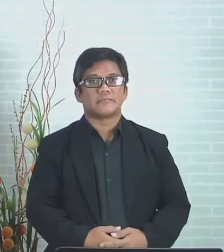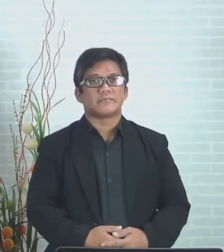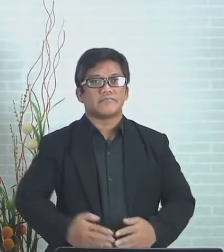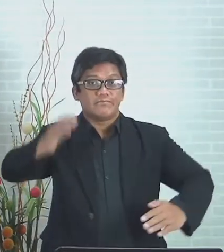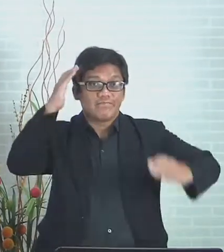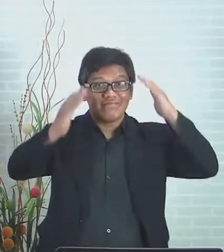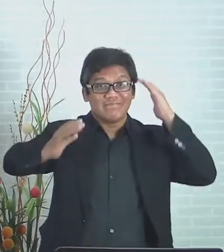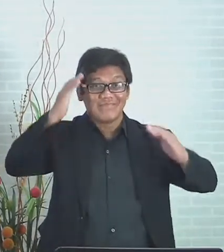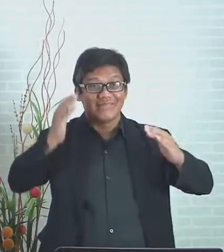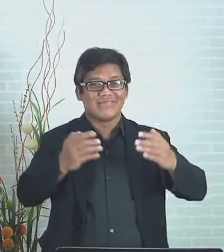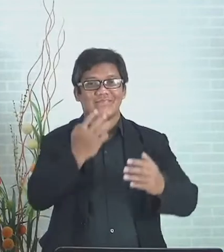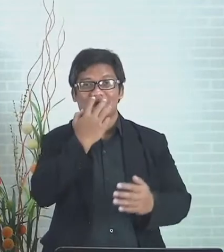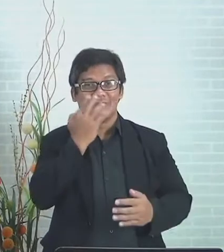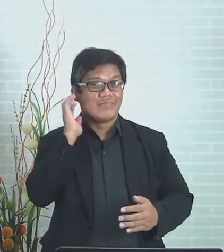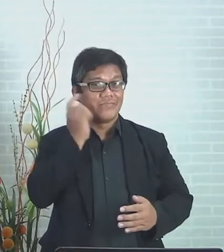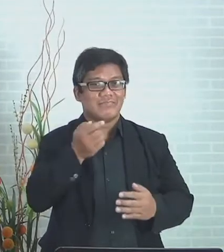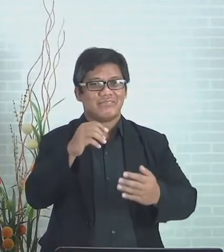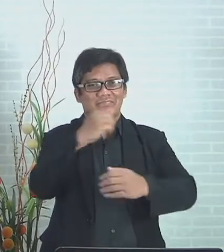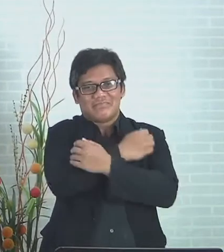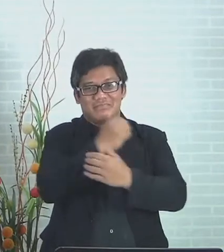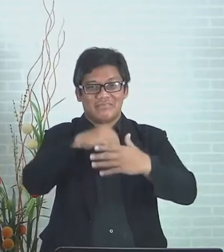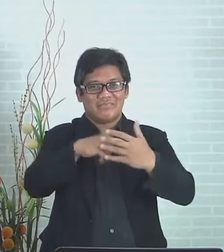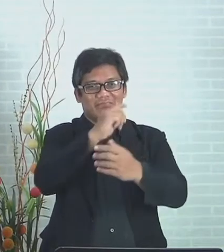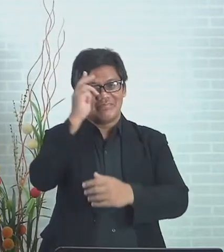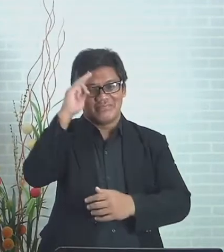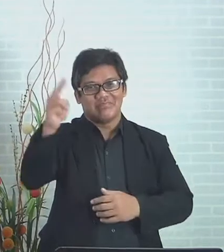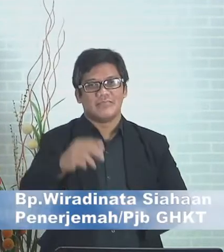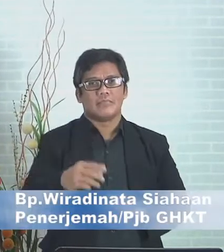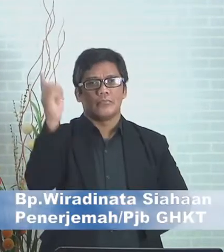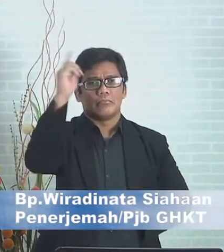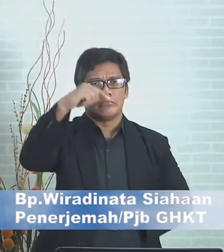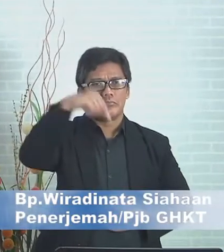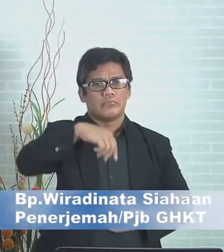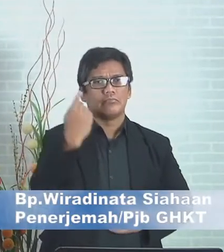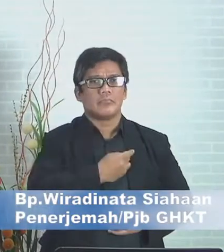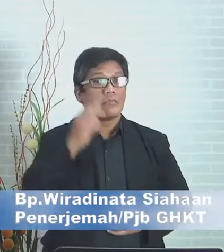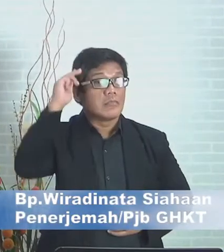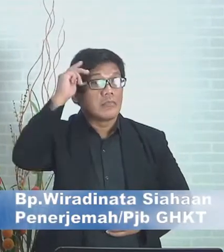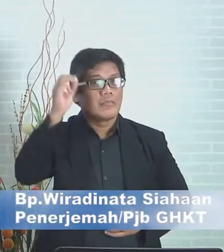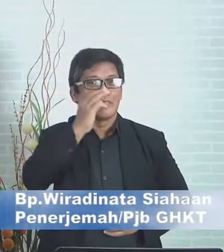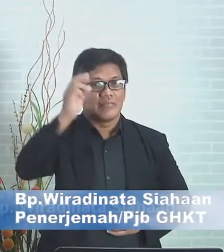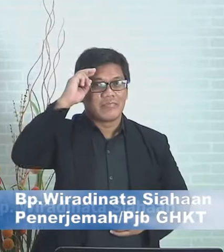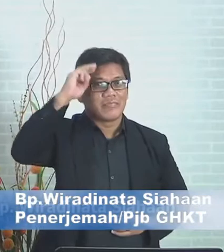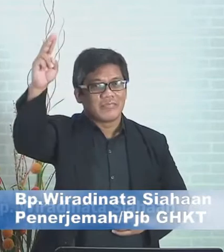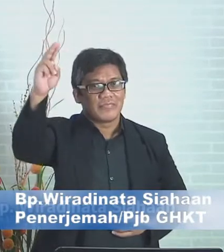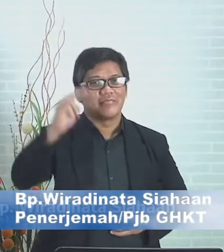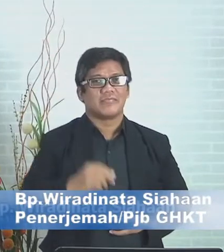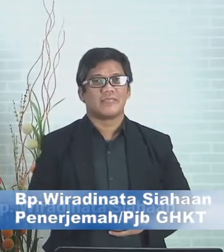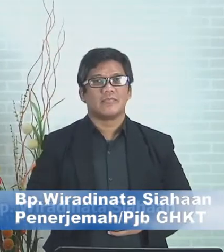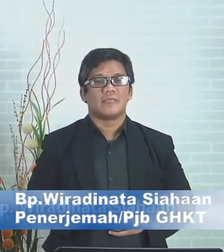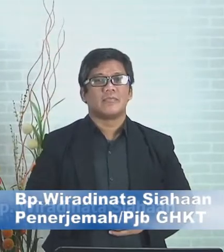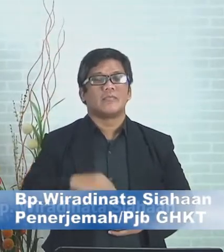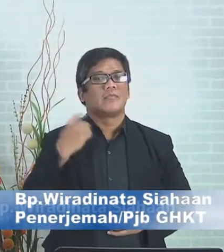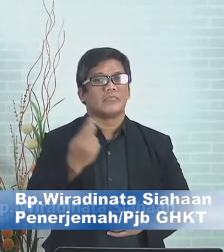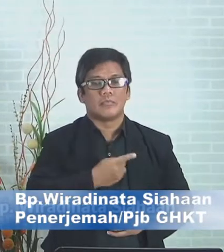Hai calon bapak ibu yang terkasih dalam Tuhan pada hari ini kita akan merenungkan firman Tuhan Namun